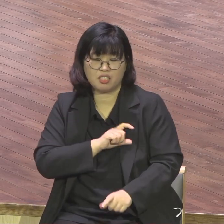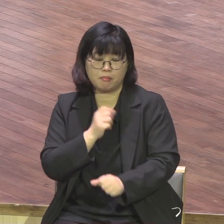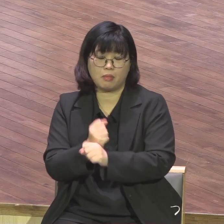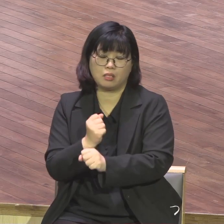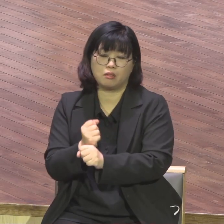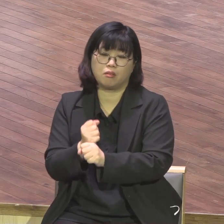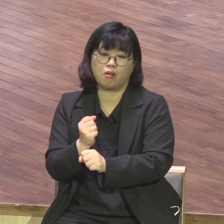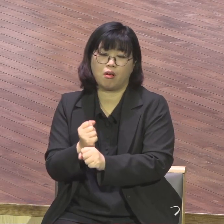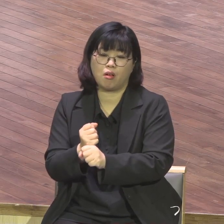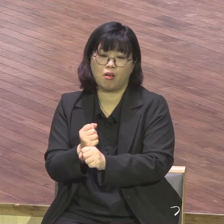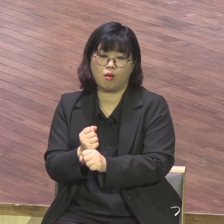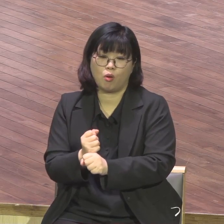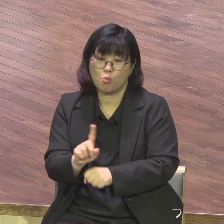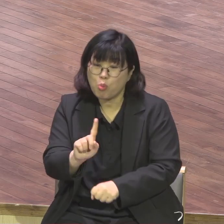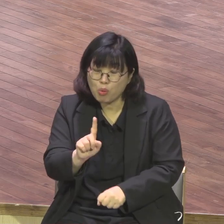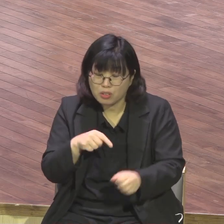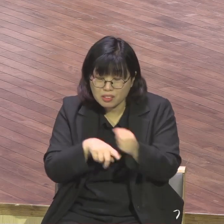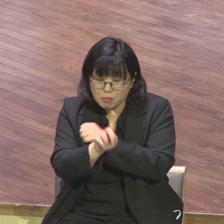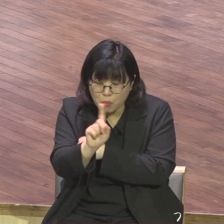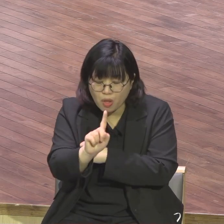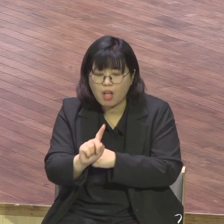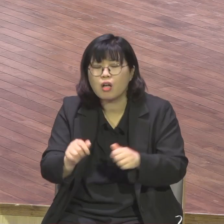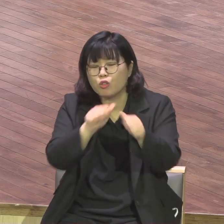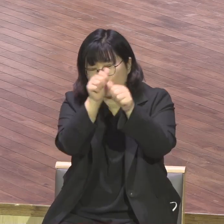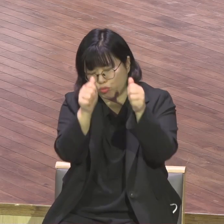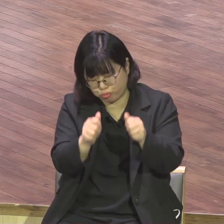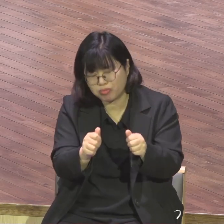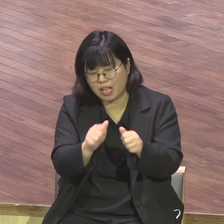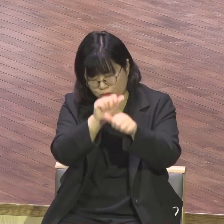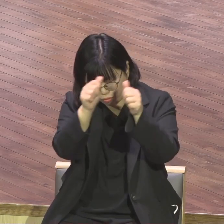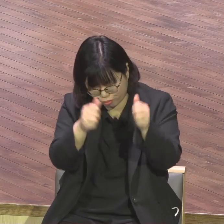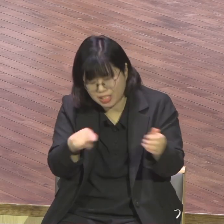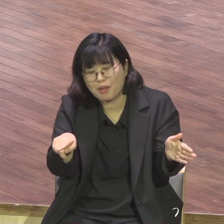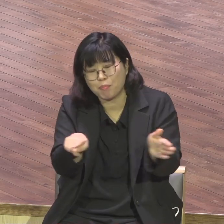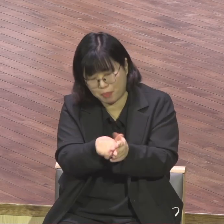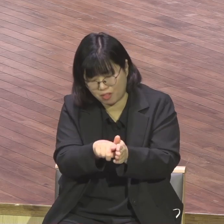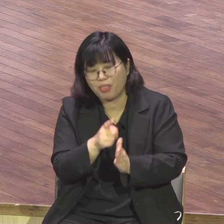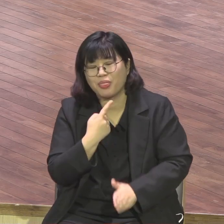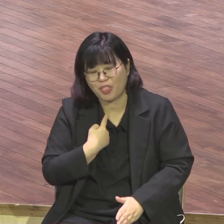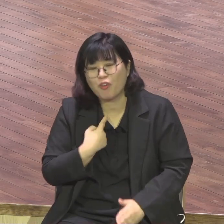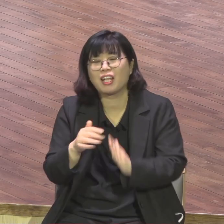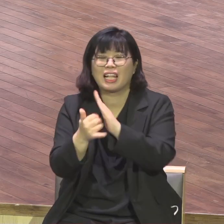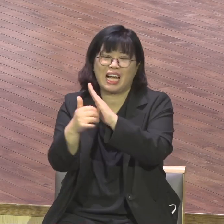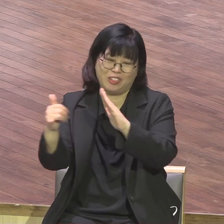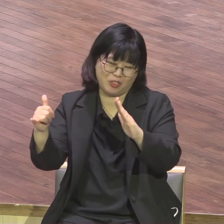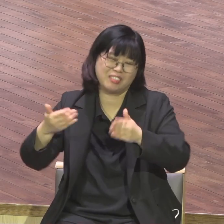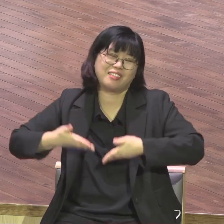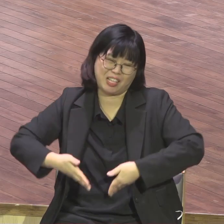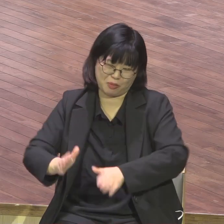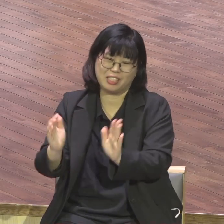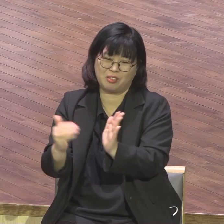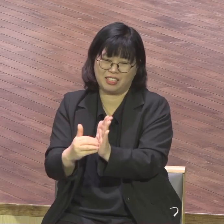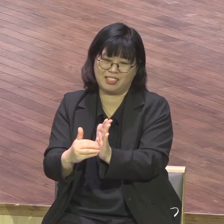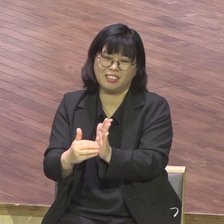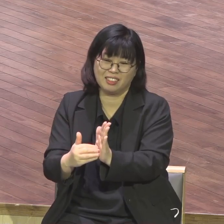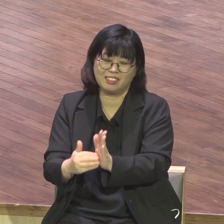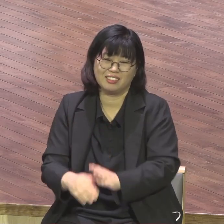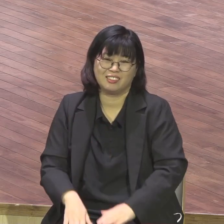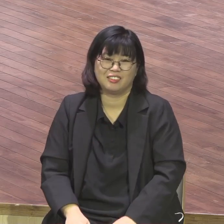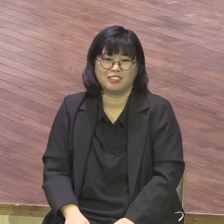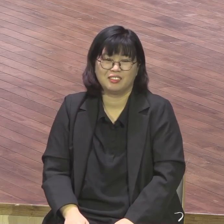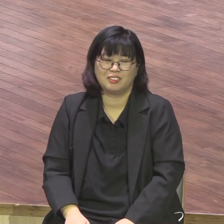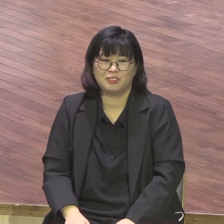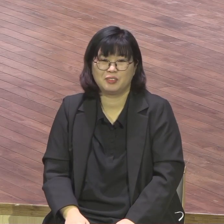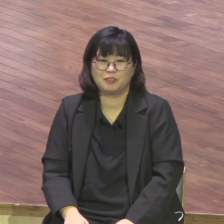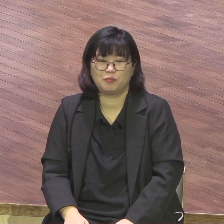거예요. 그리고 그 영향을 받은 여신의 영향 받은 이름이 에바그로디도예요. 그래서 이름을요 이렇게 보면 대부분